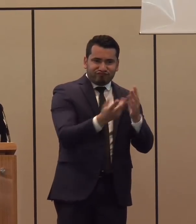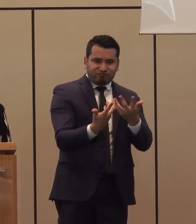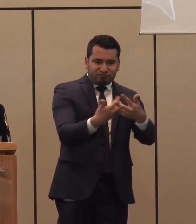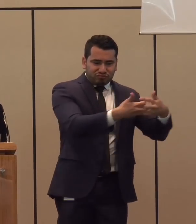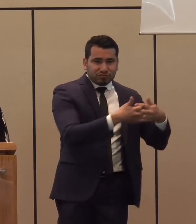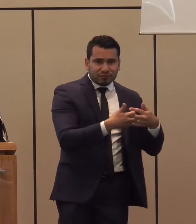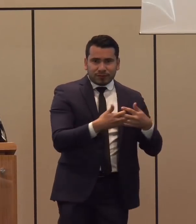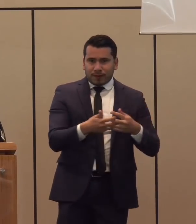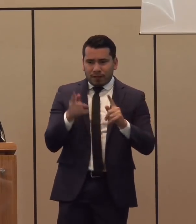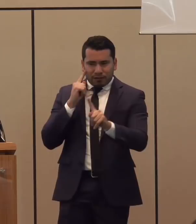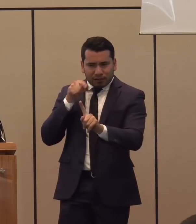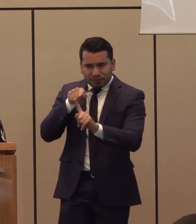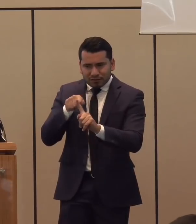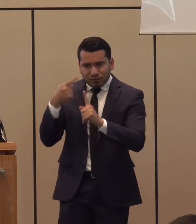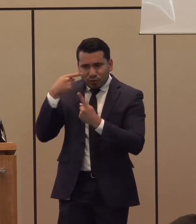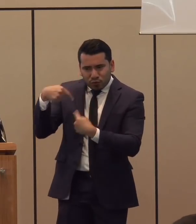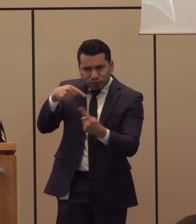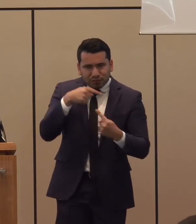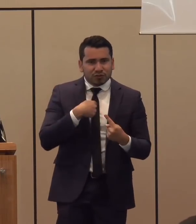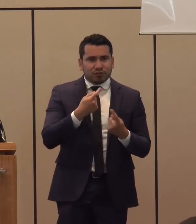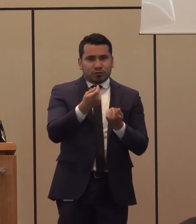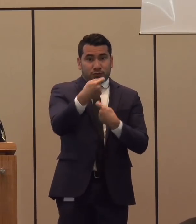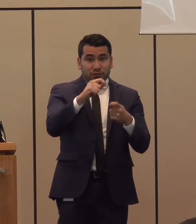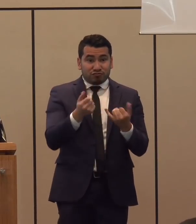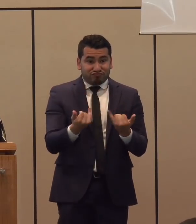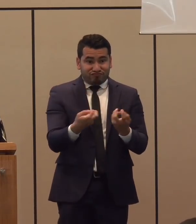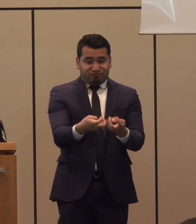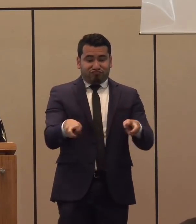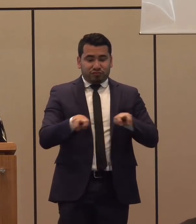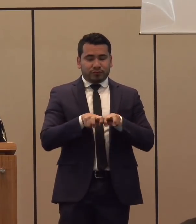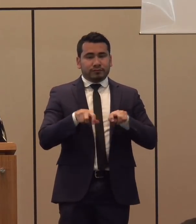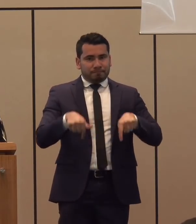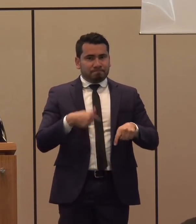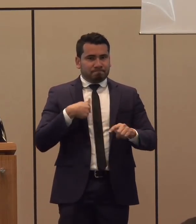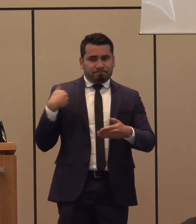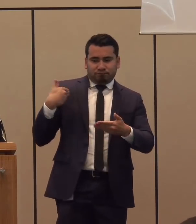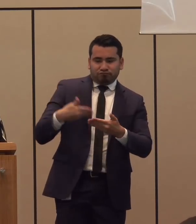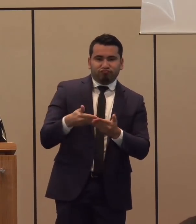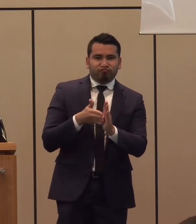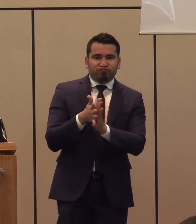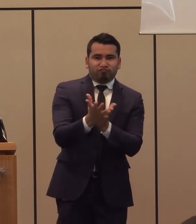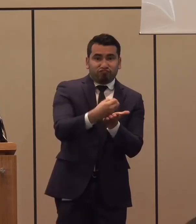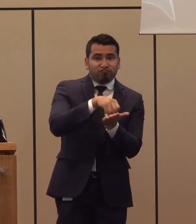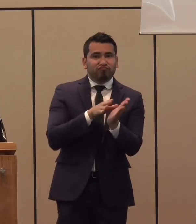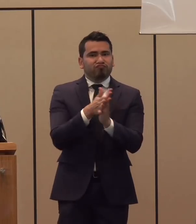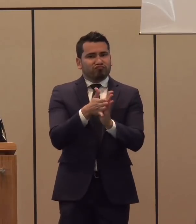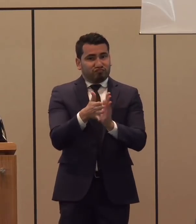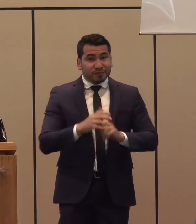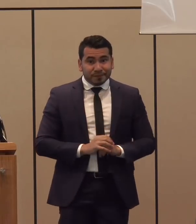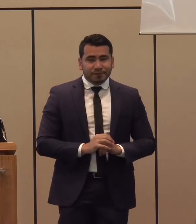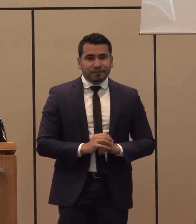y el tema de comercio exterior que lo que vamos a hablar hoy en esta rendición de cuentas hemos lanzado